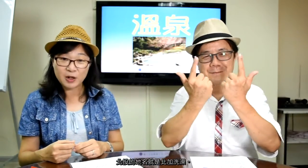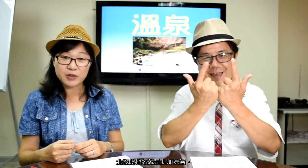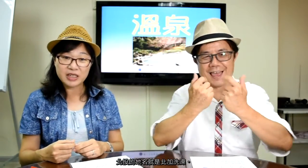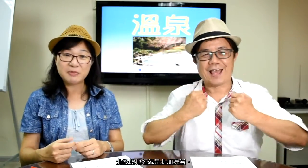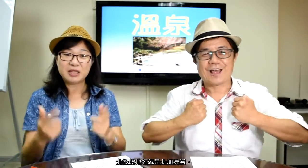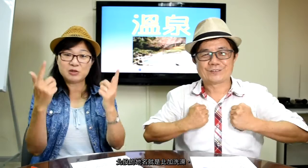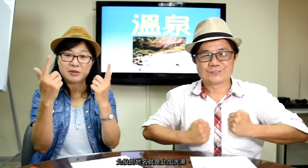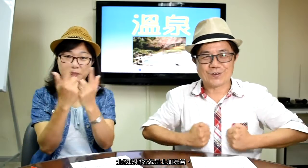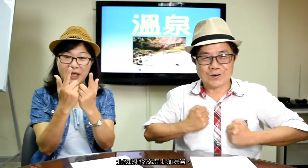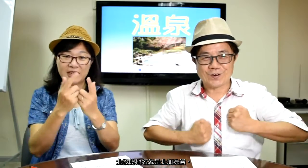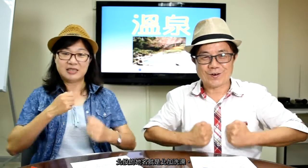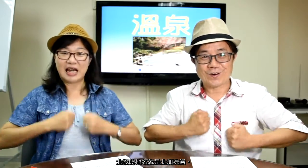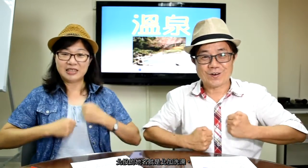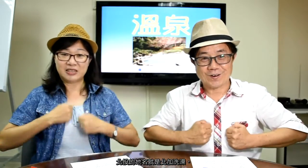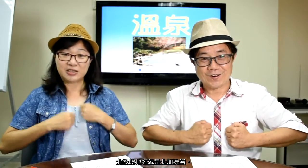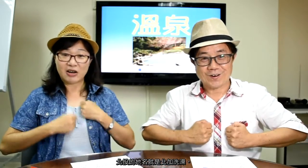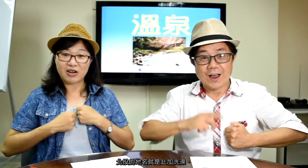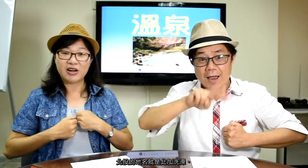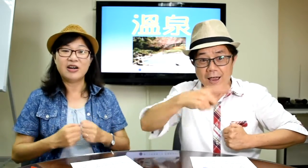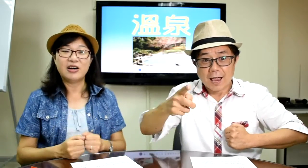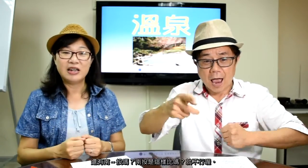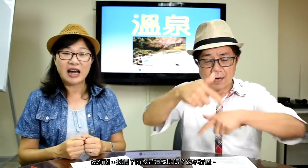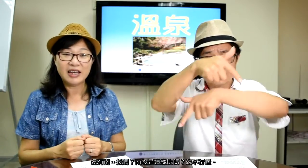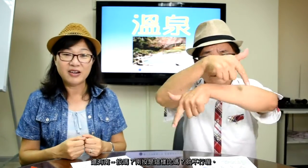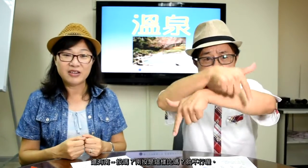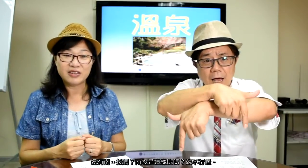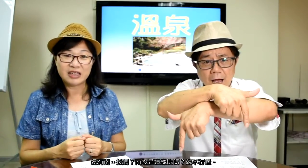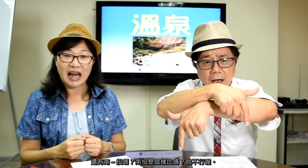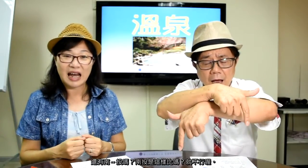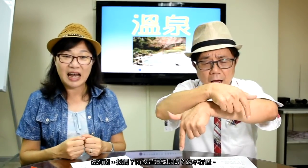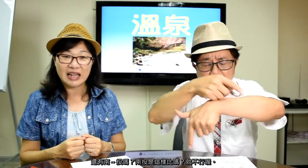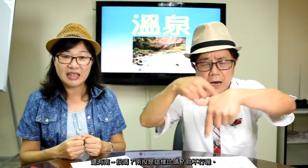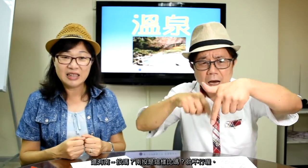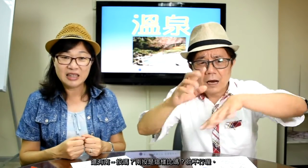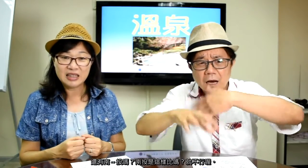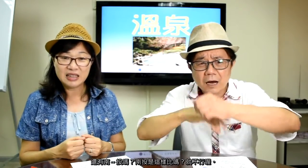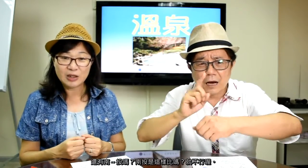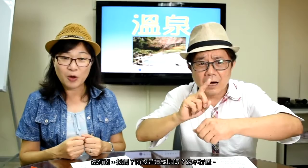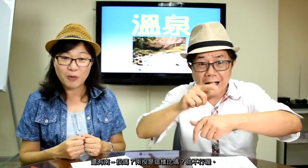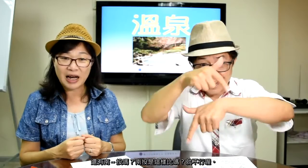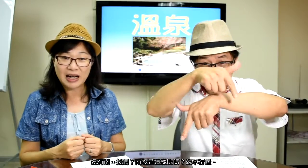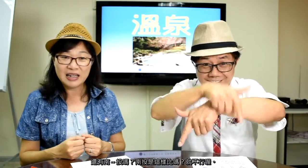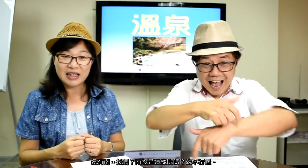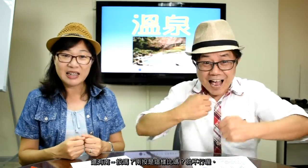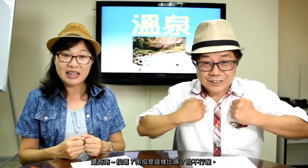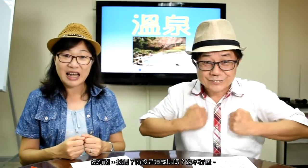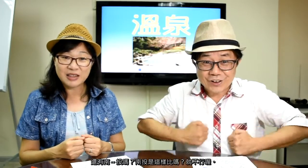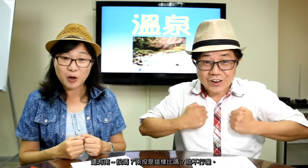北投的地名就是北加洗澡。还有南投吗？南投